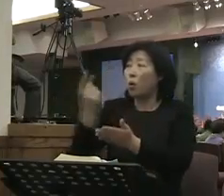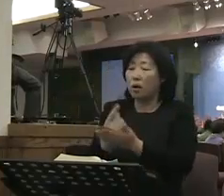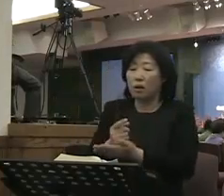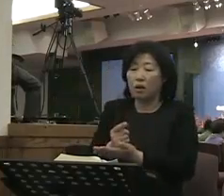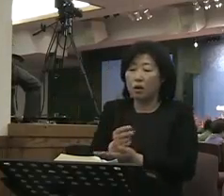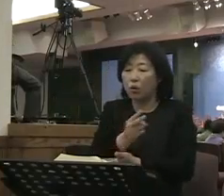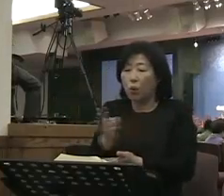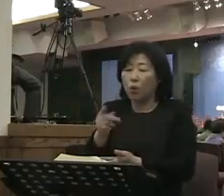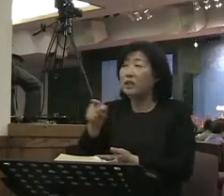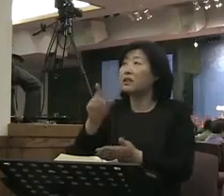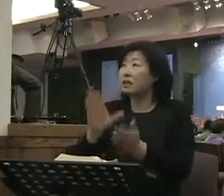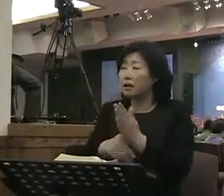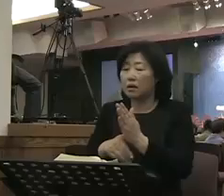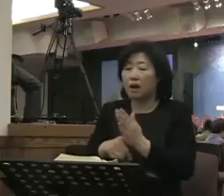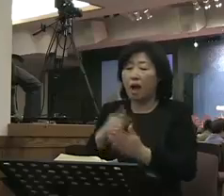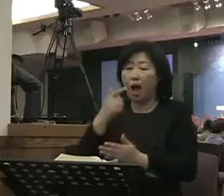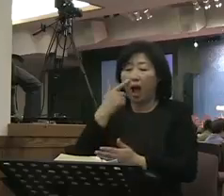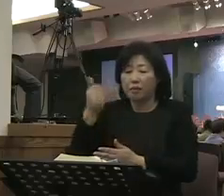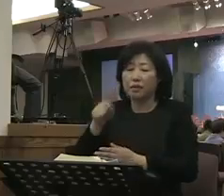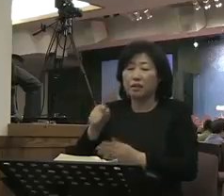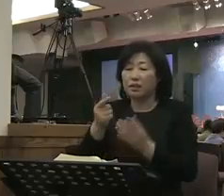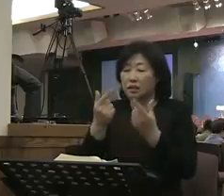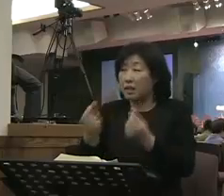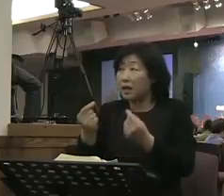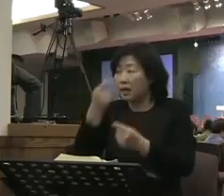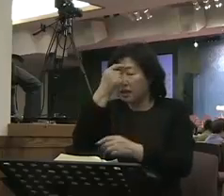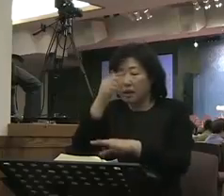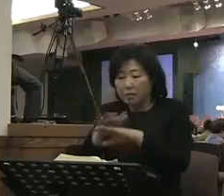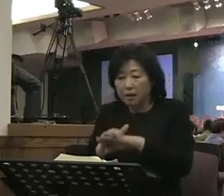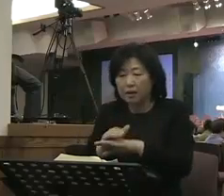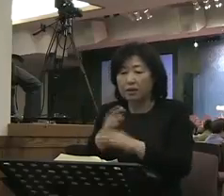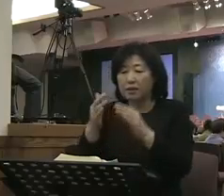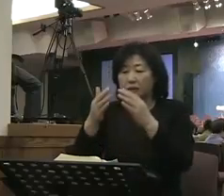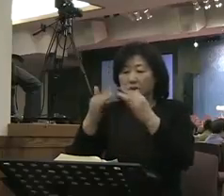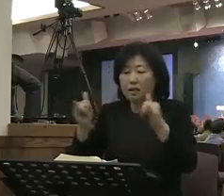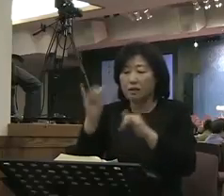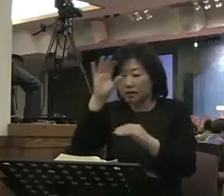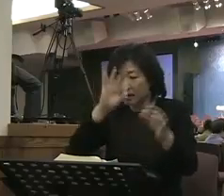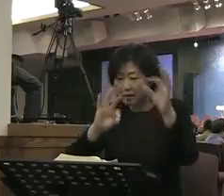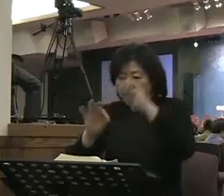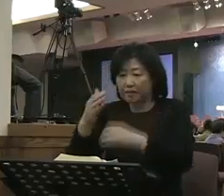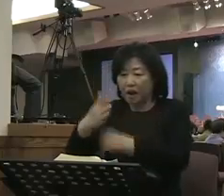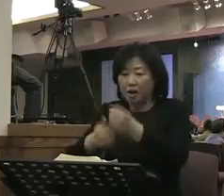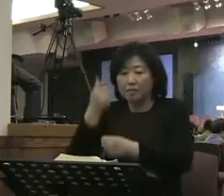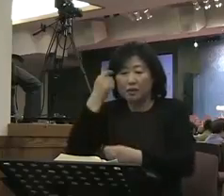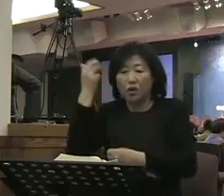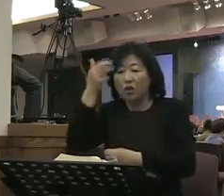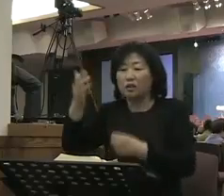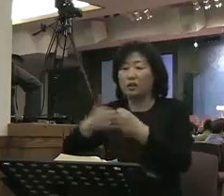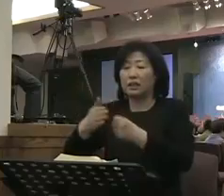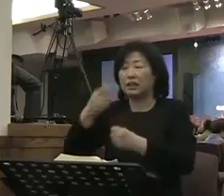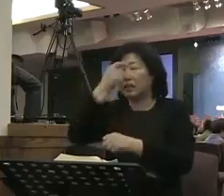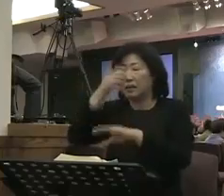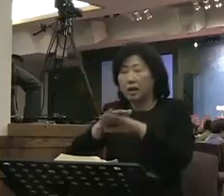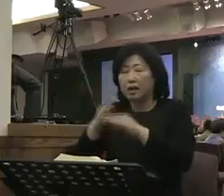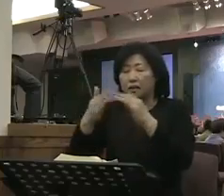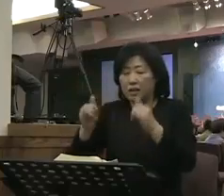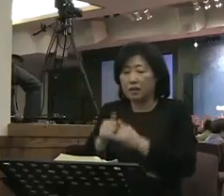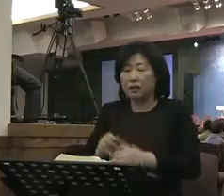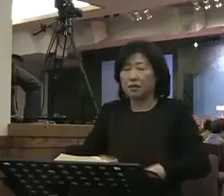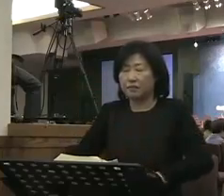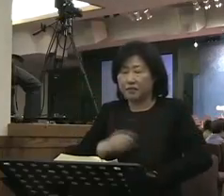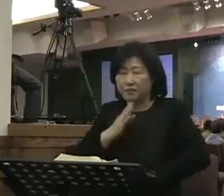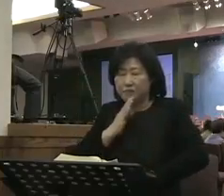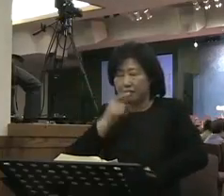곧 이때라. 아버지께서는 이렇게 예배하는 자들을 찾으시느니라. 하나님은 영이시니 예배하는 자가 신령과